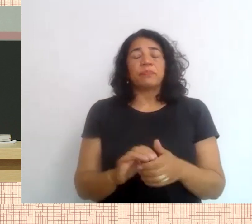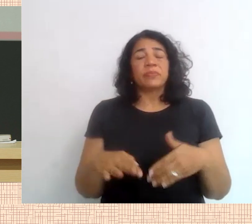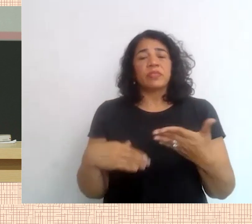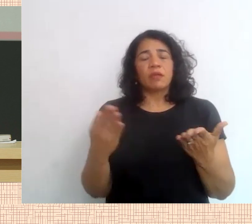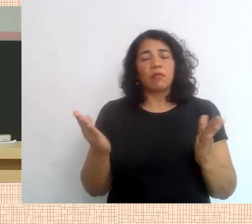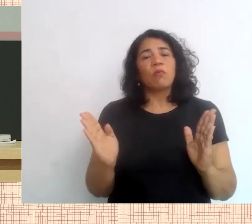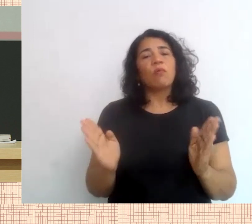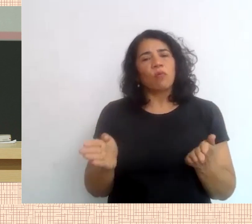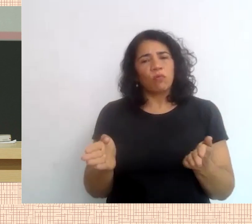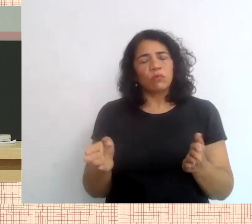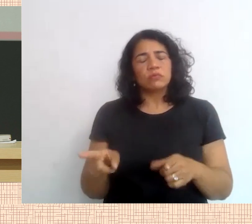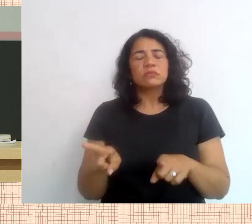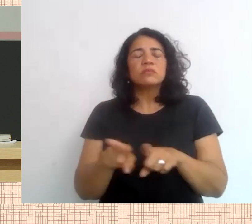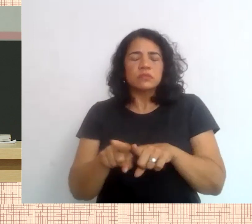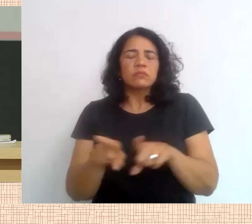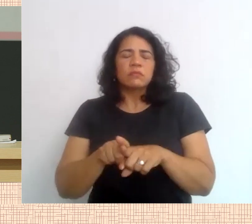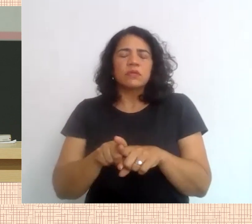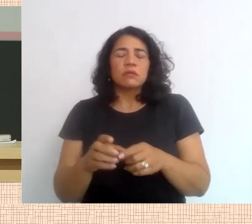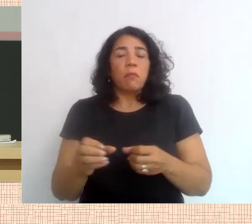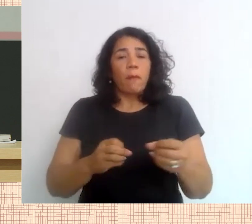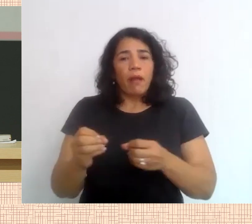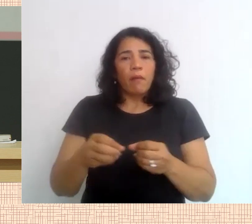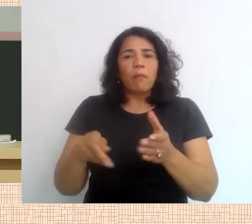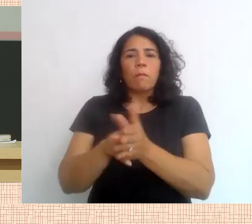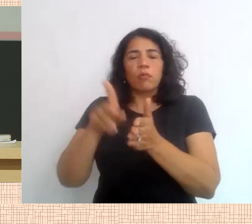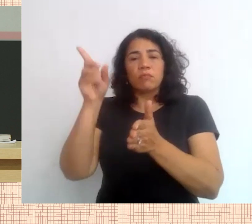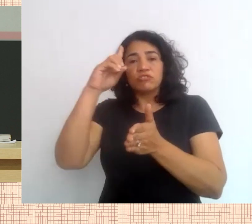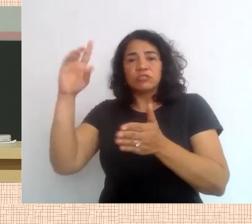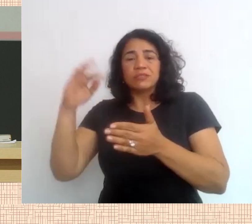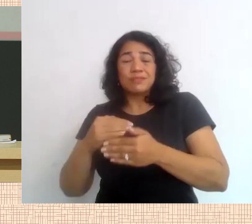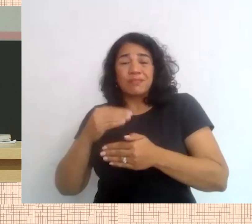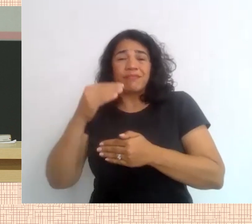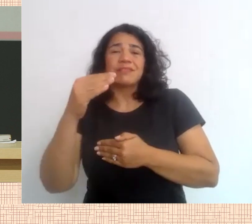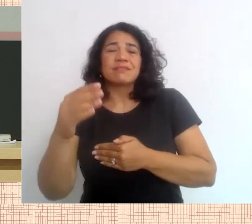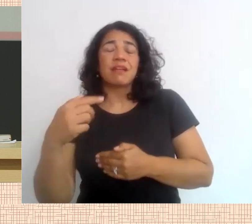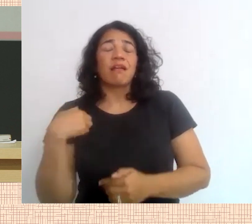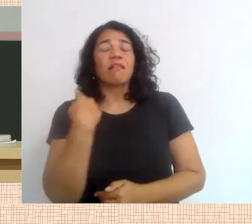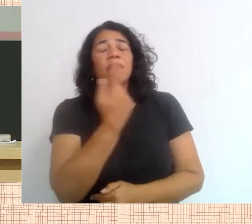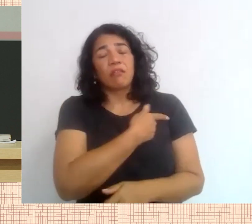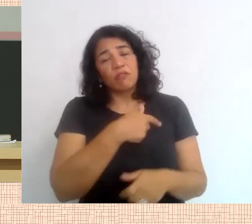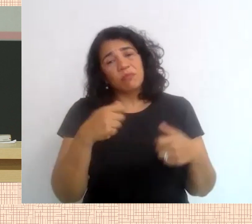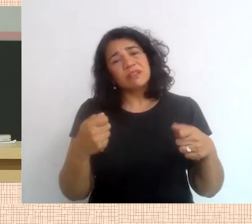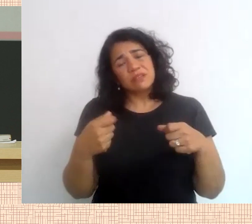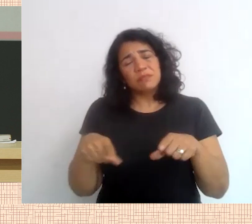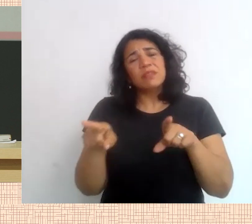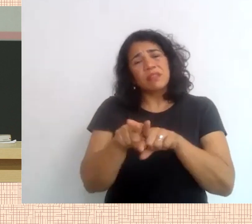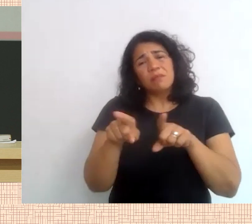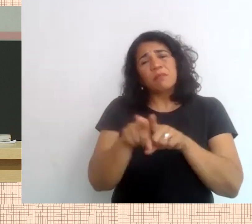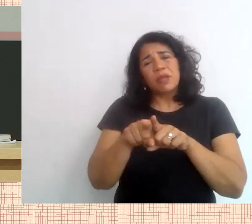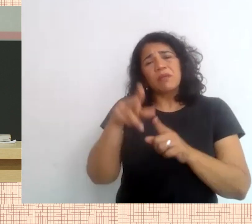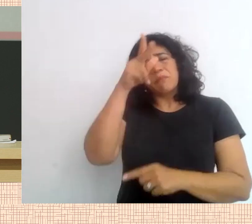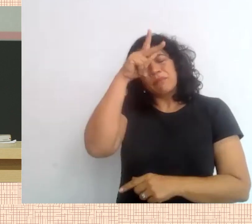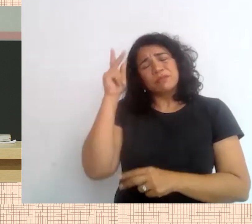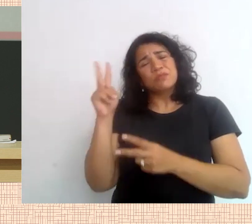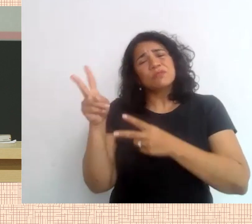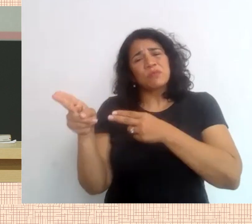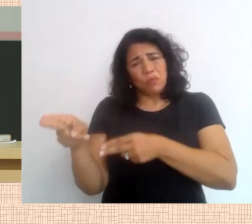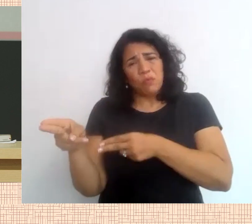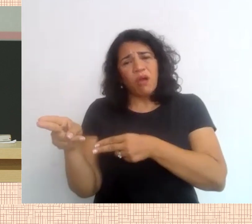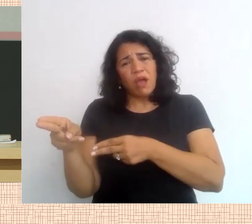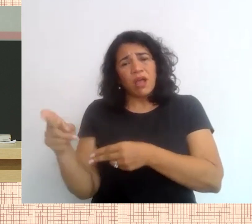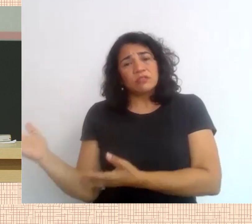Deus formar esse exército de jovens santos, nós somos desses jovens maduros, que estão